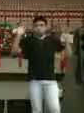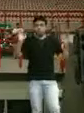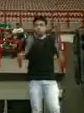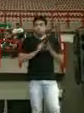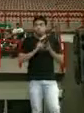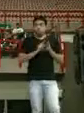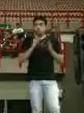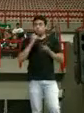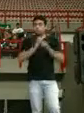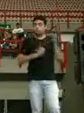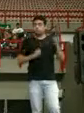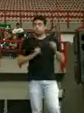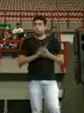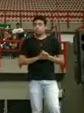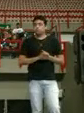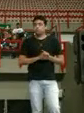isso?